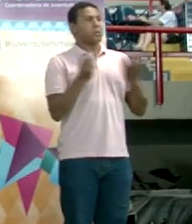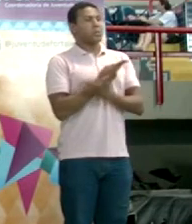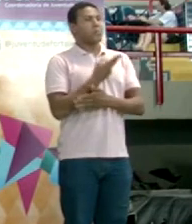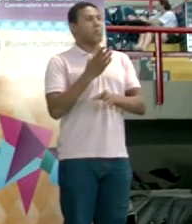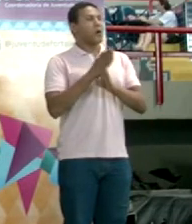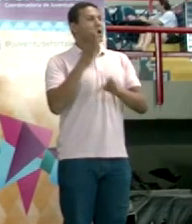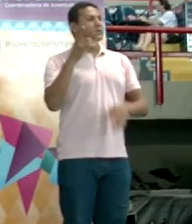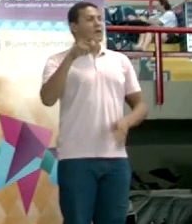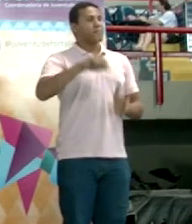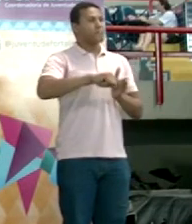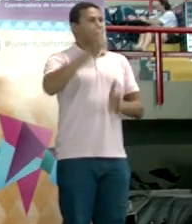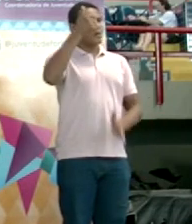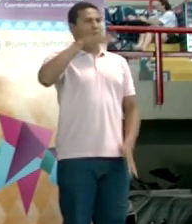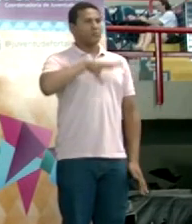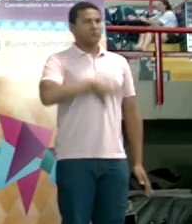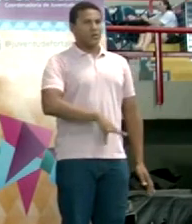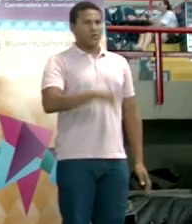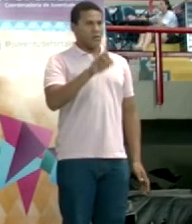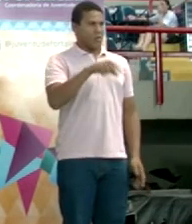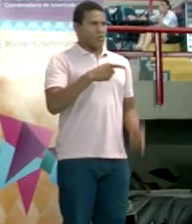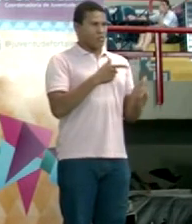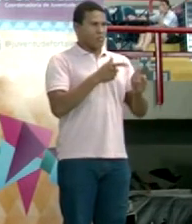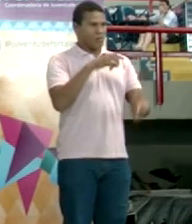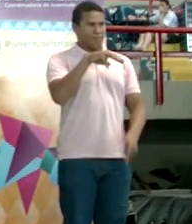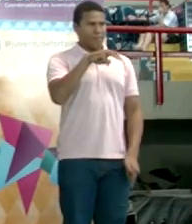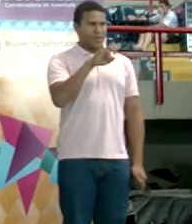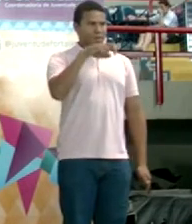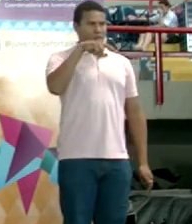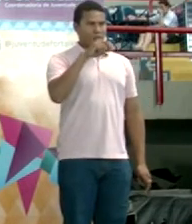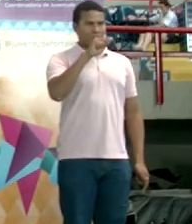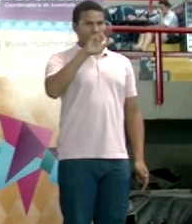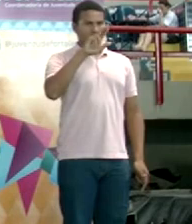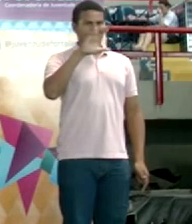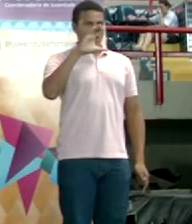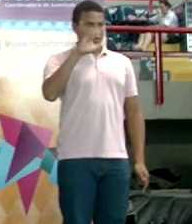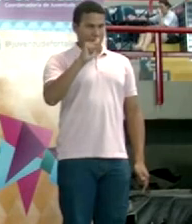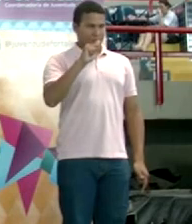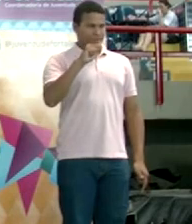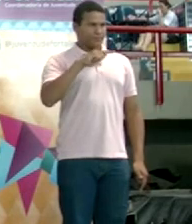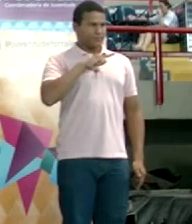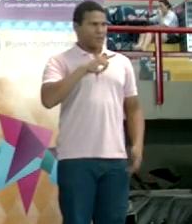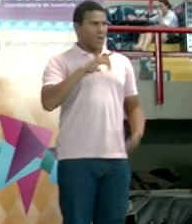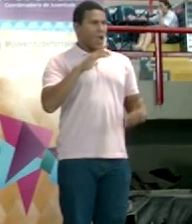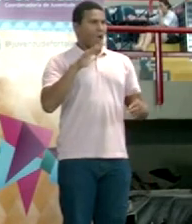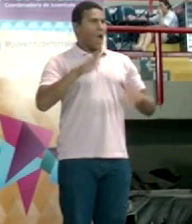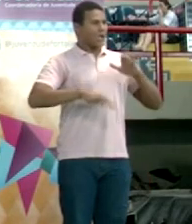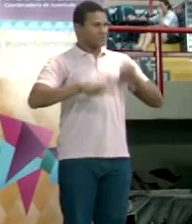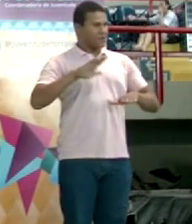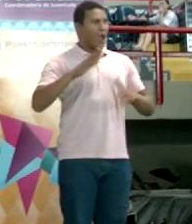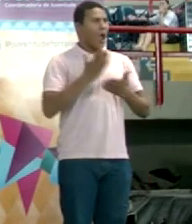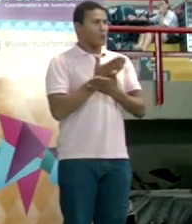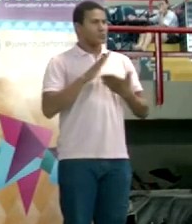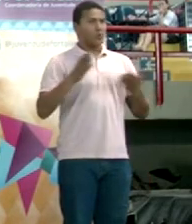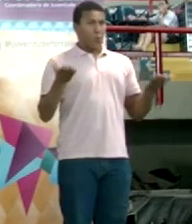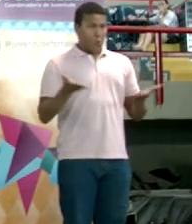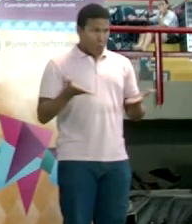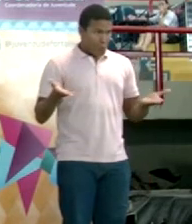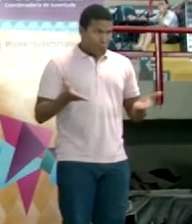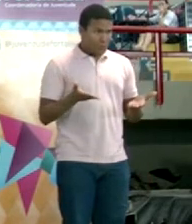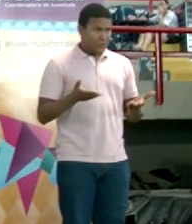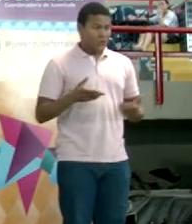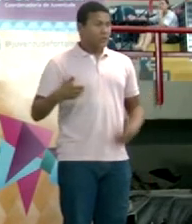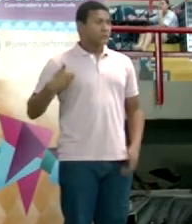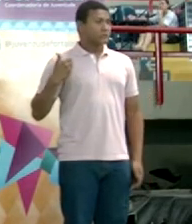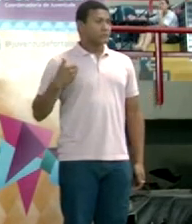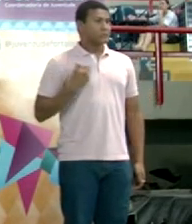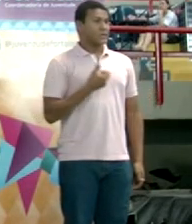menstruais. Né? Existe hoje puberdades, né, que surge até com 6 anos de idade. É